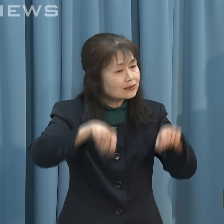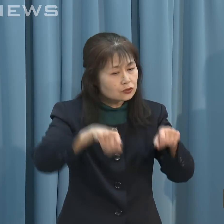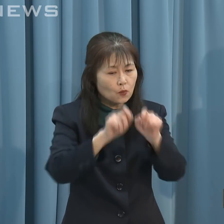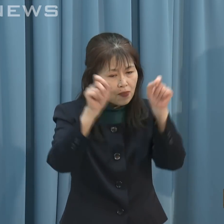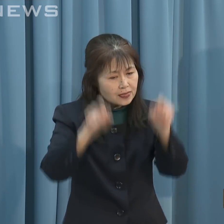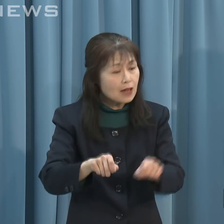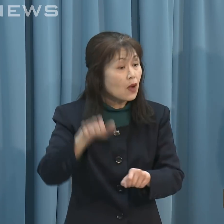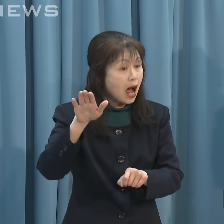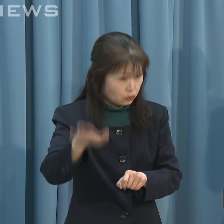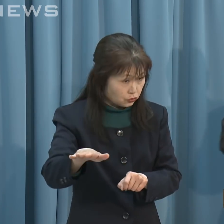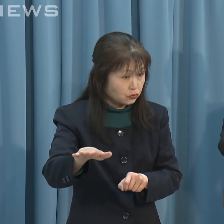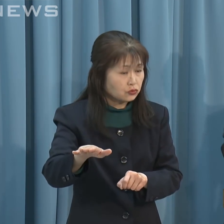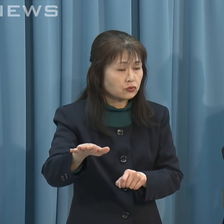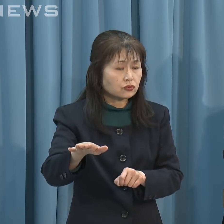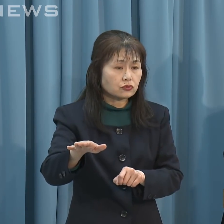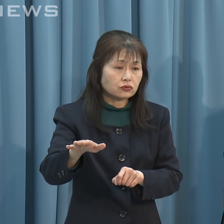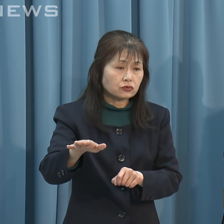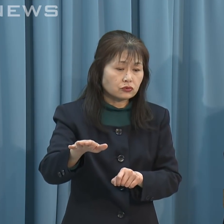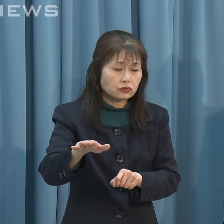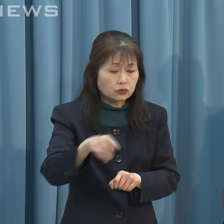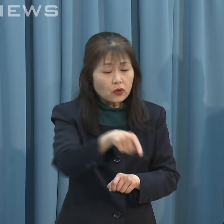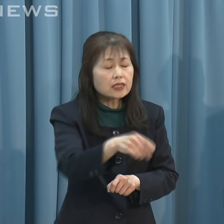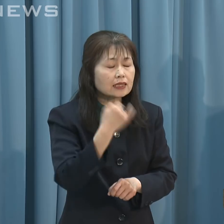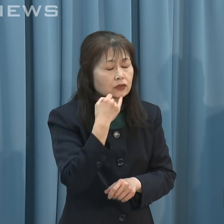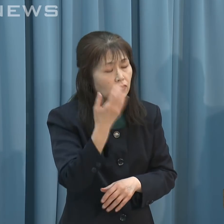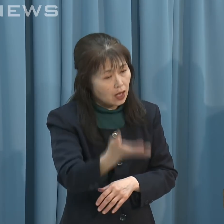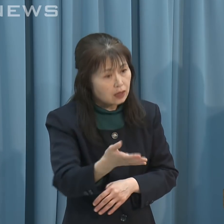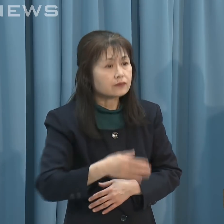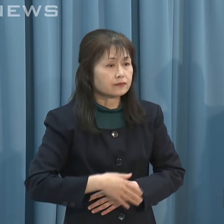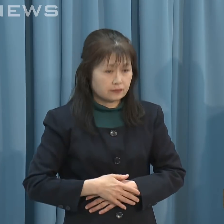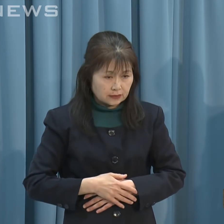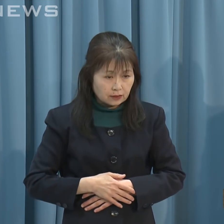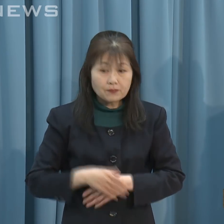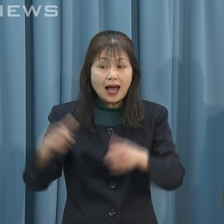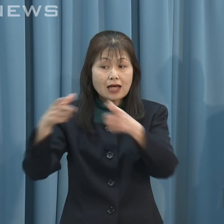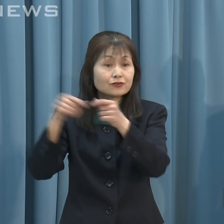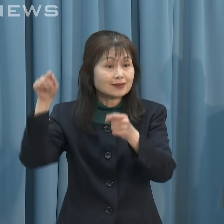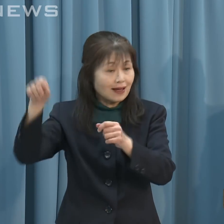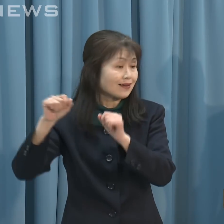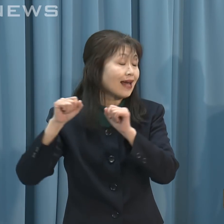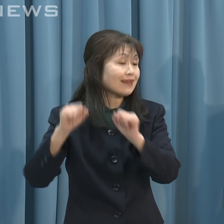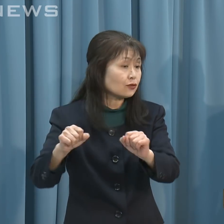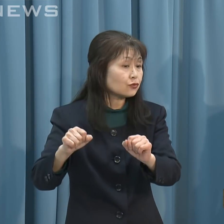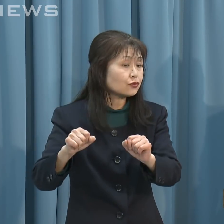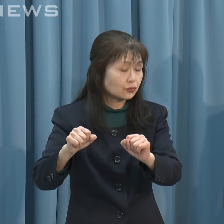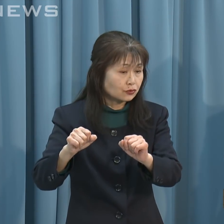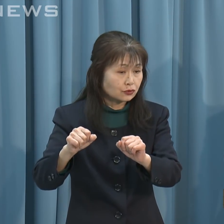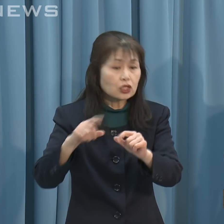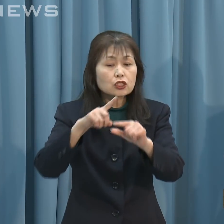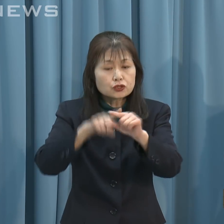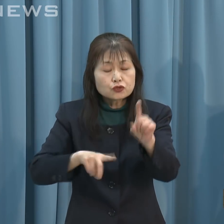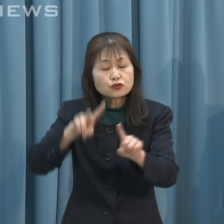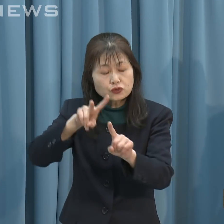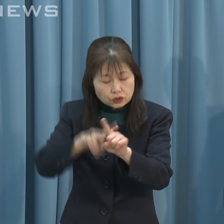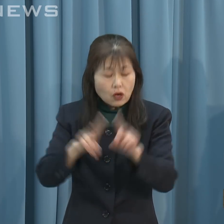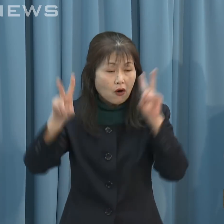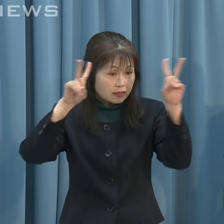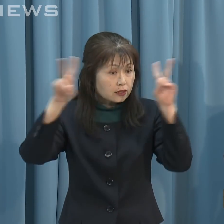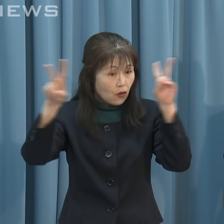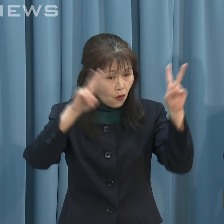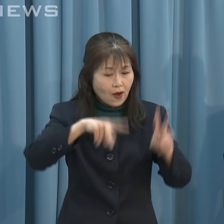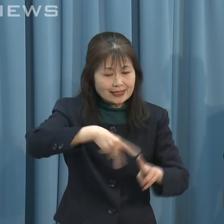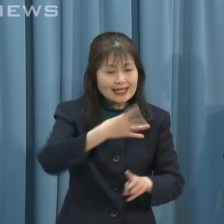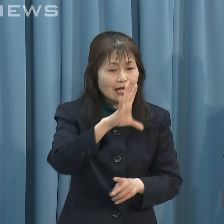し、むしろ今回、中小企業庁というか国の方でやっております、事業中小企業者200